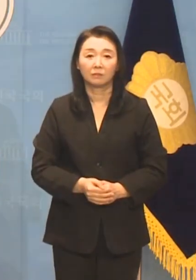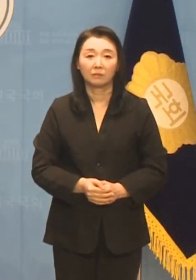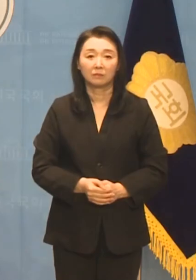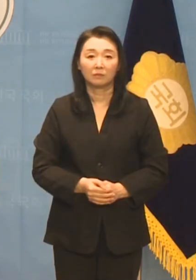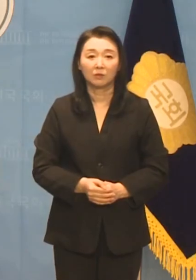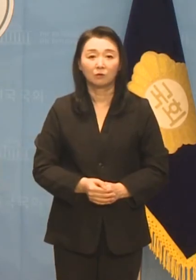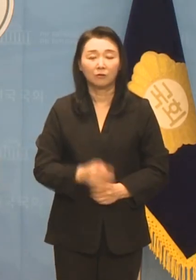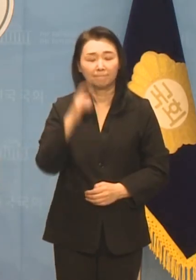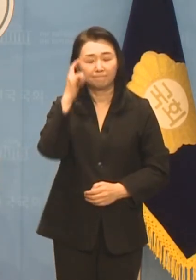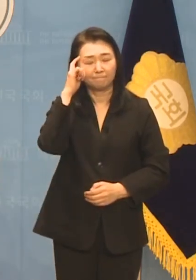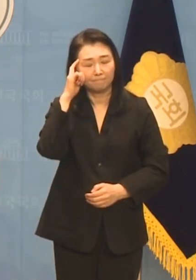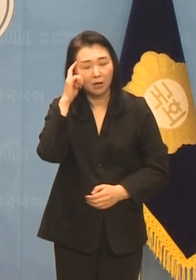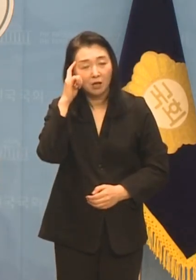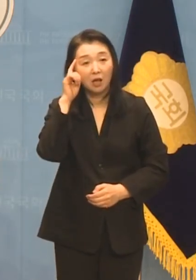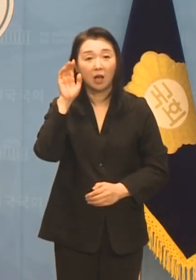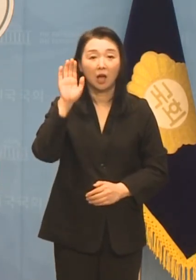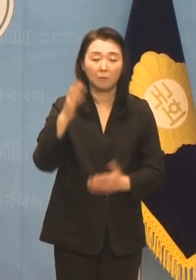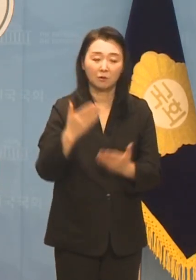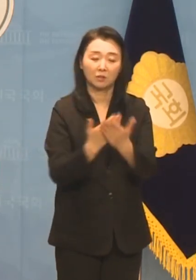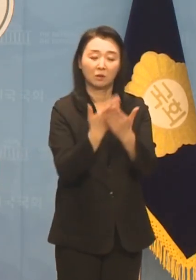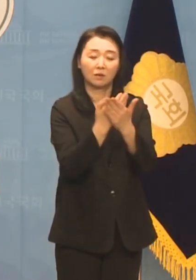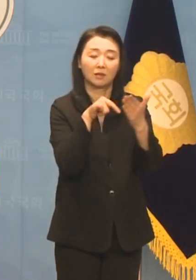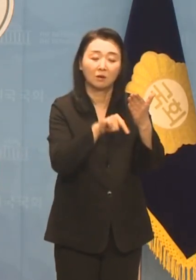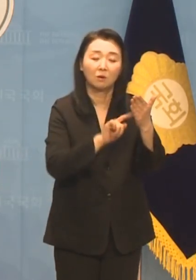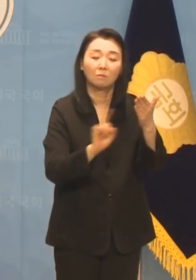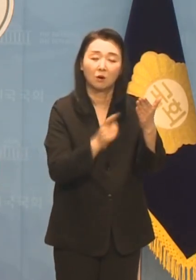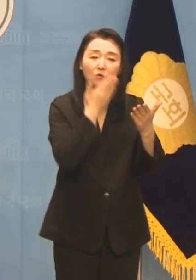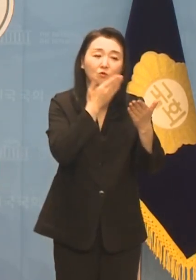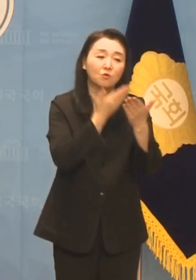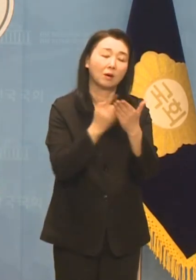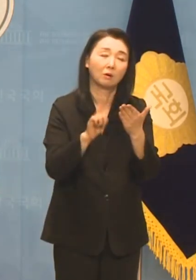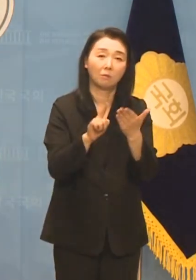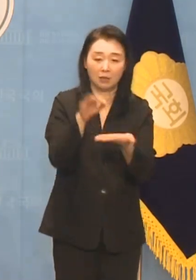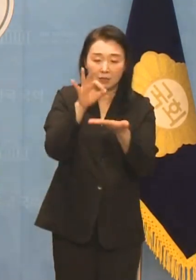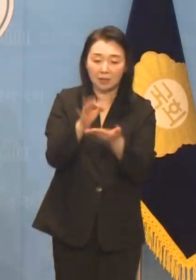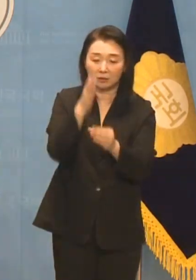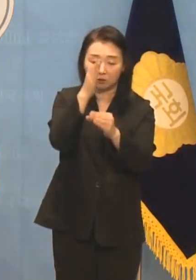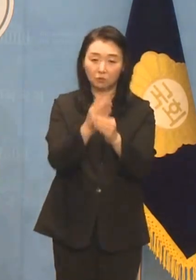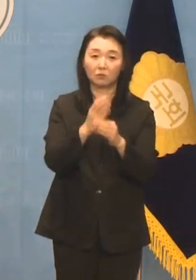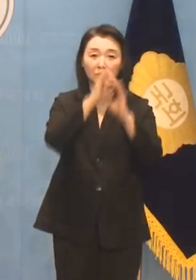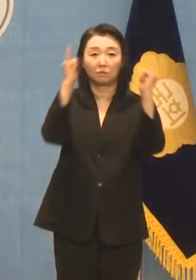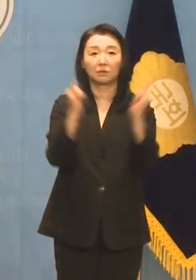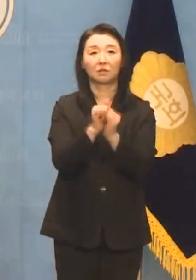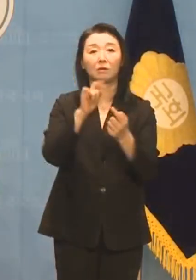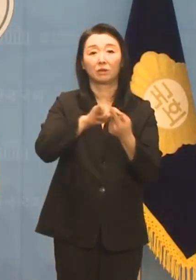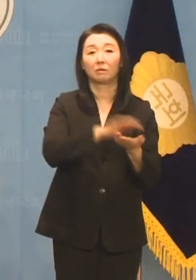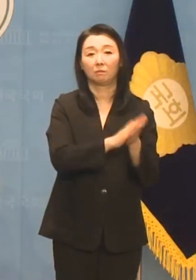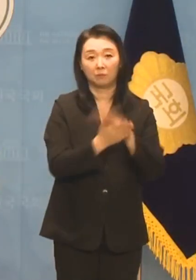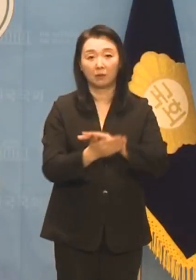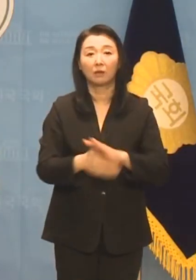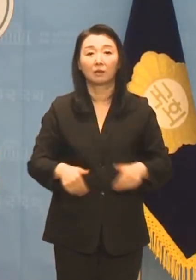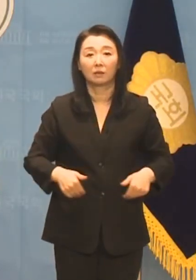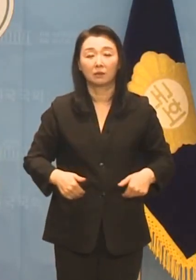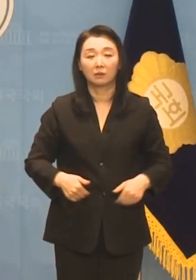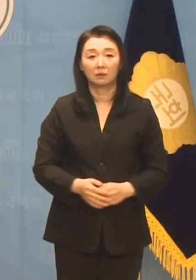고심하며 질적 성장을 추구하는 가치 중심 사회로 변화해야 합니다.